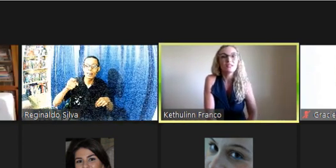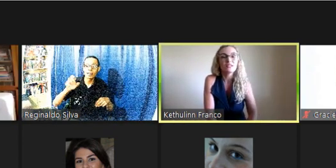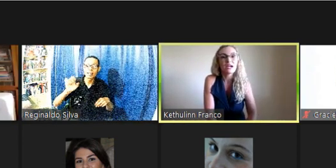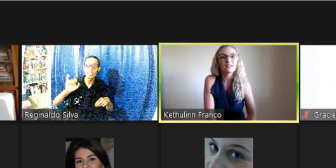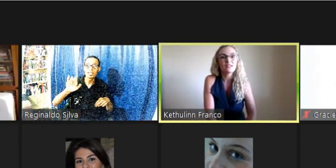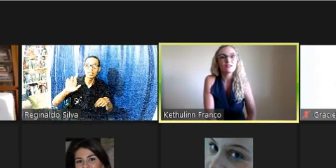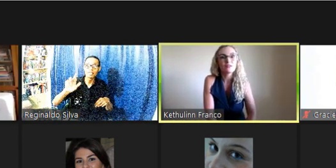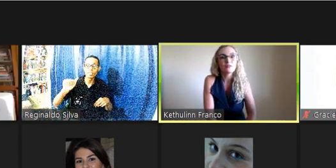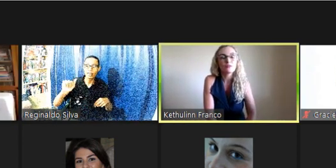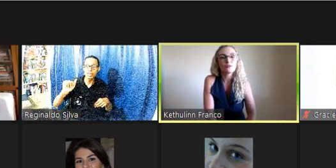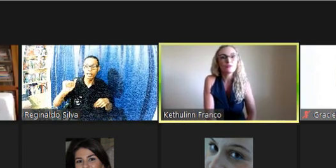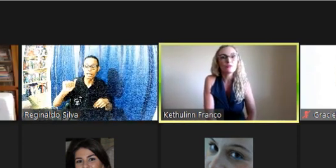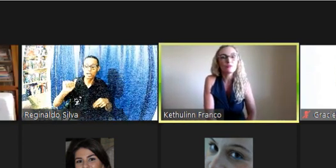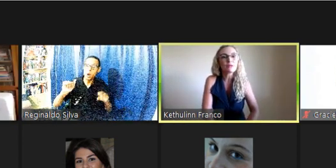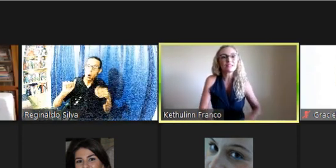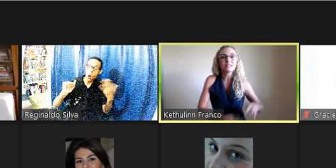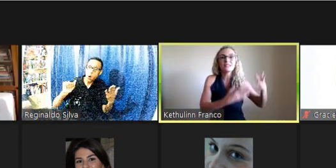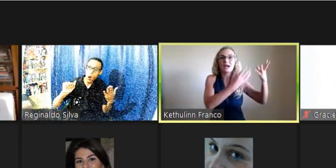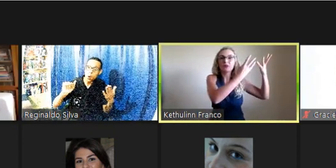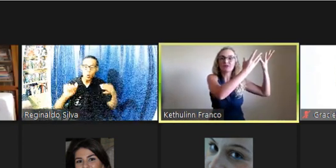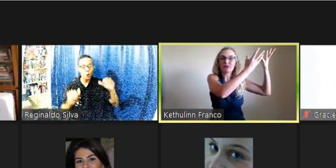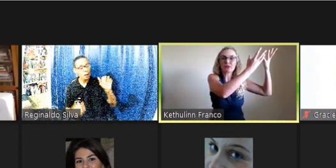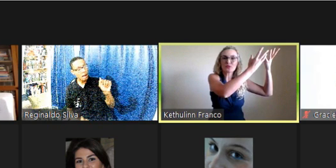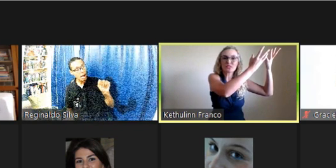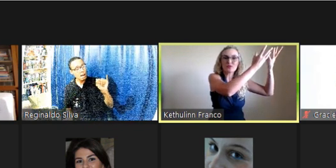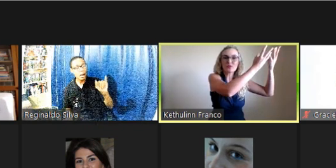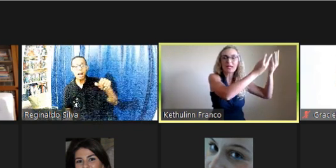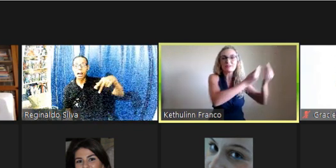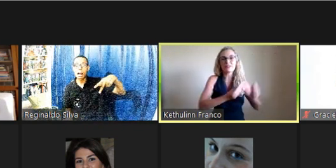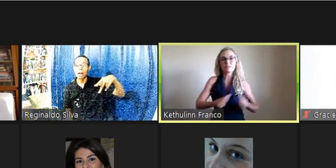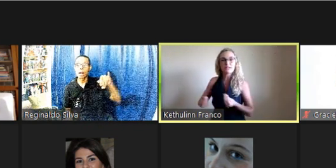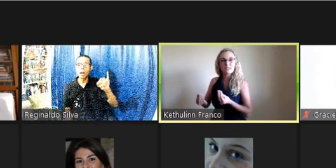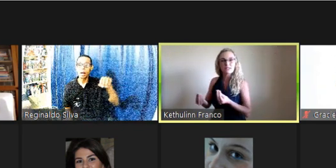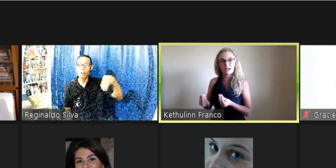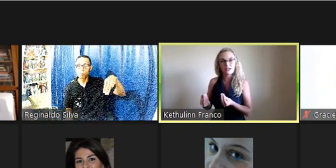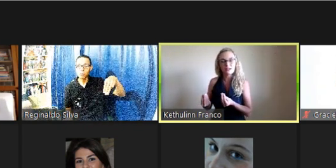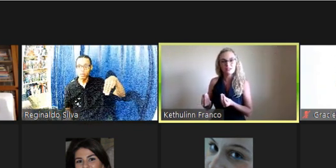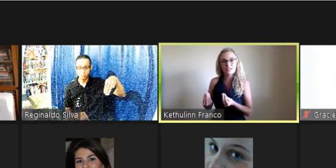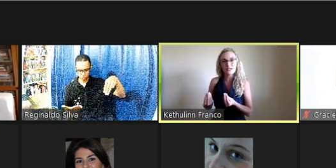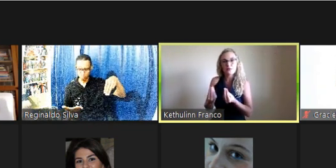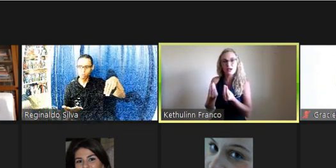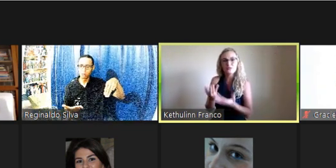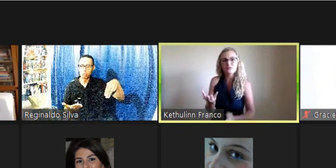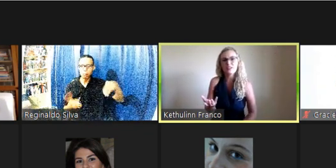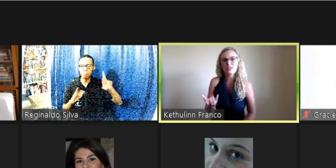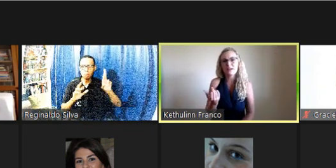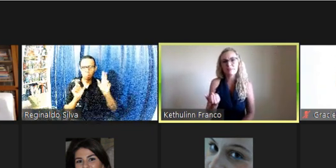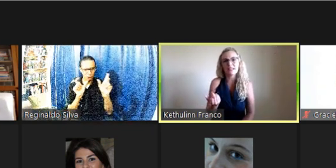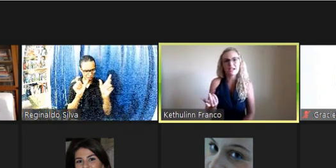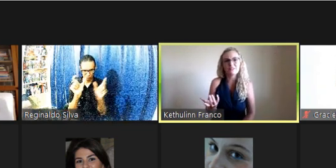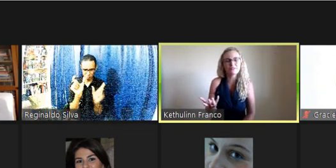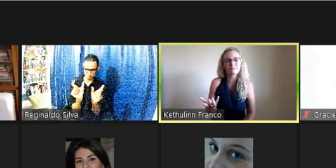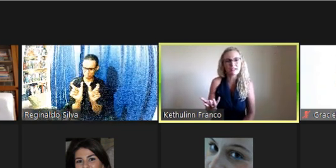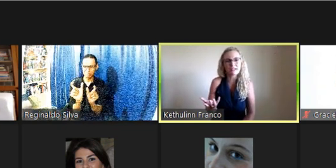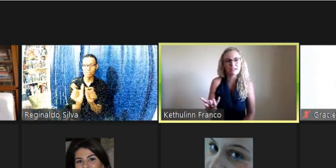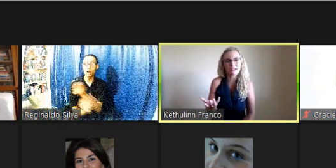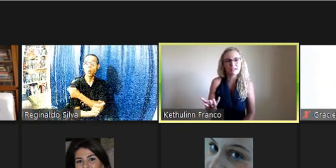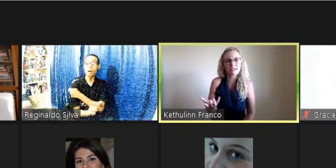e aí o material que foi produzido lá vem pra cá. E aí o aluno vai olhar a